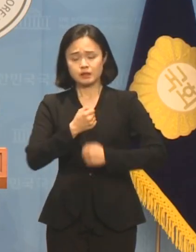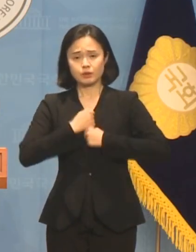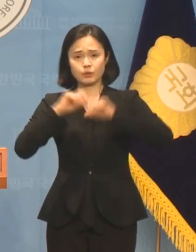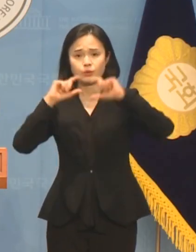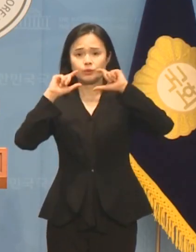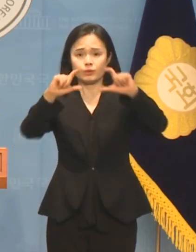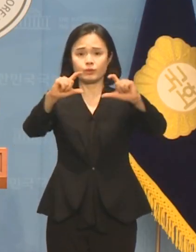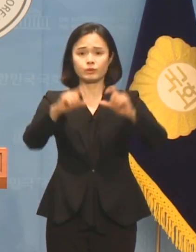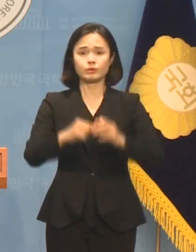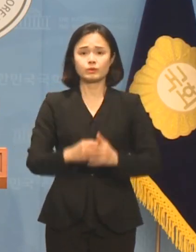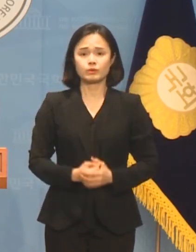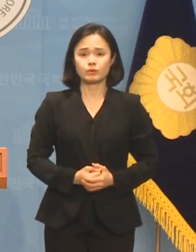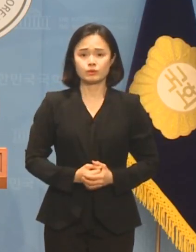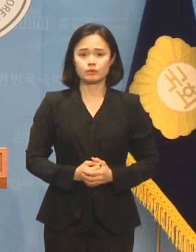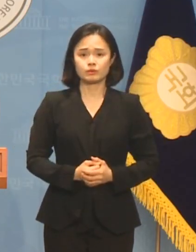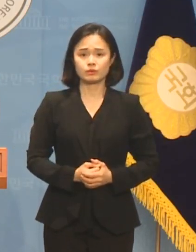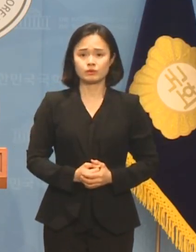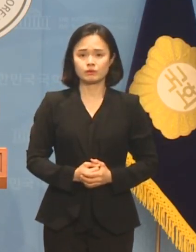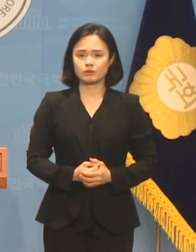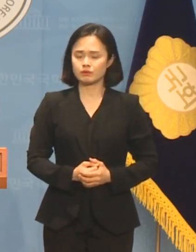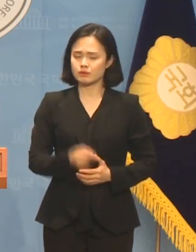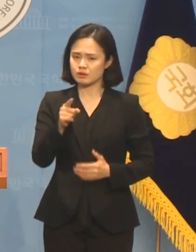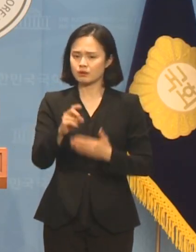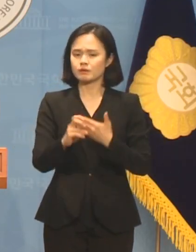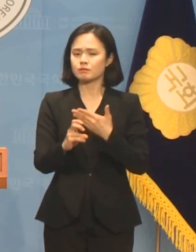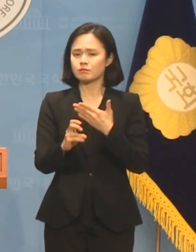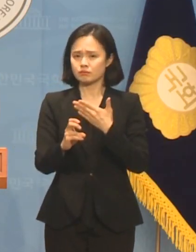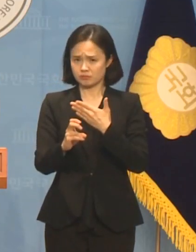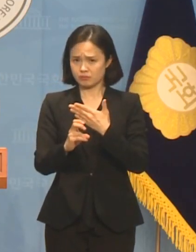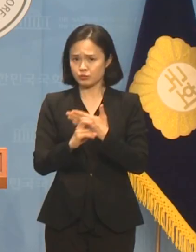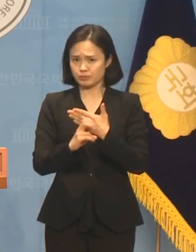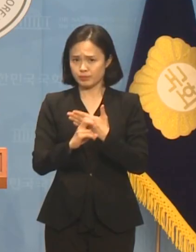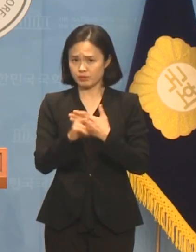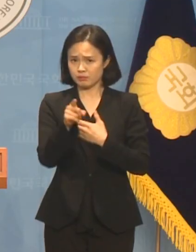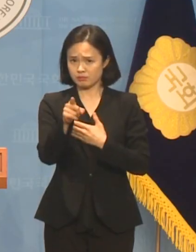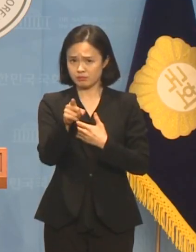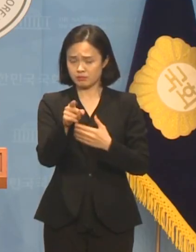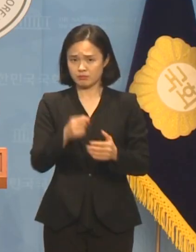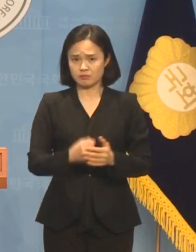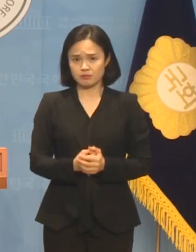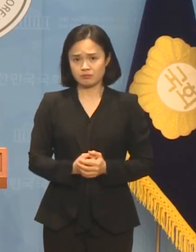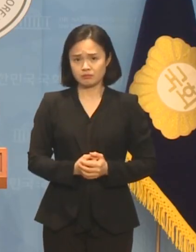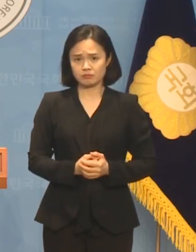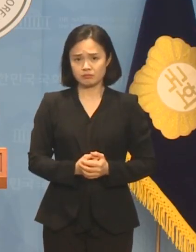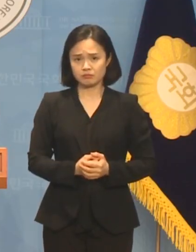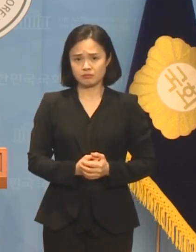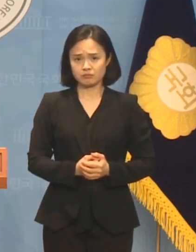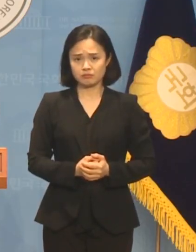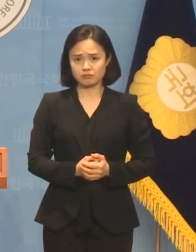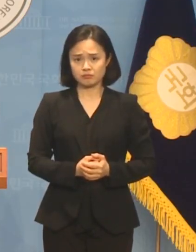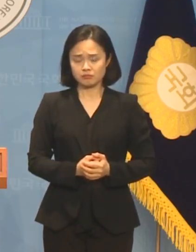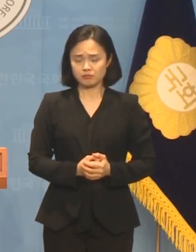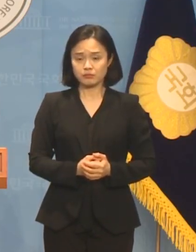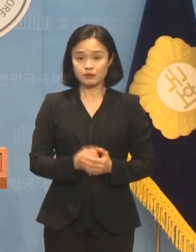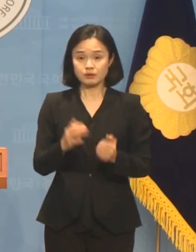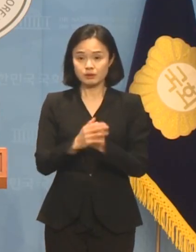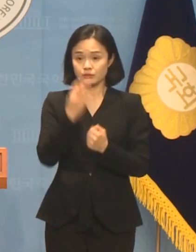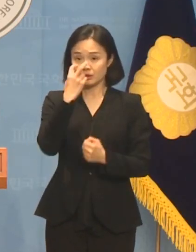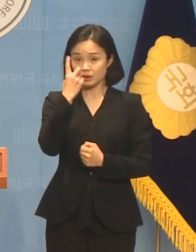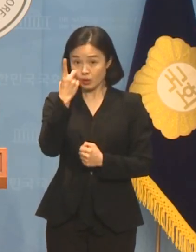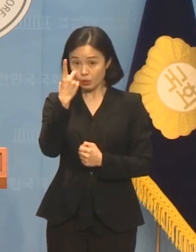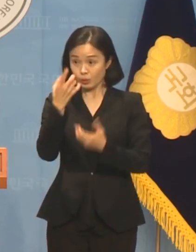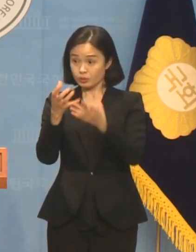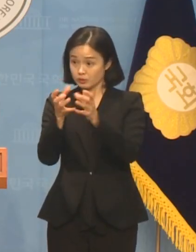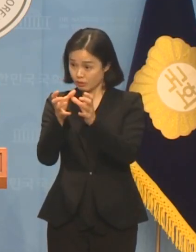불법의 논란이 있는 영장에 응하지 않았던 경호처의 임무에 대해서 잘 이해합니다.